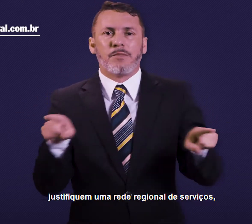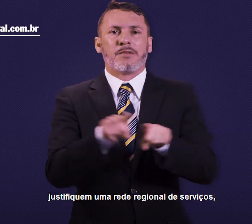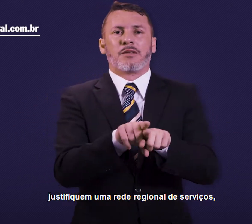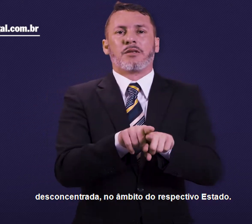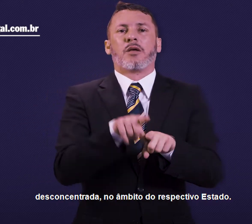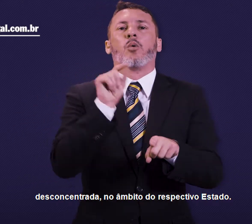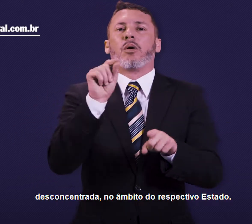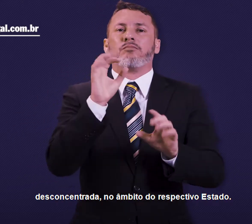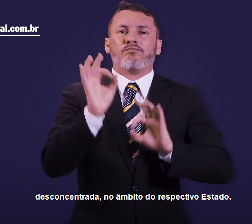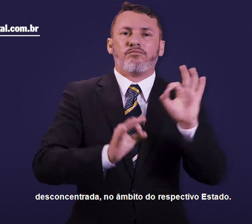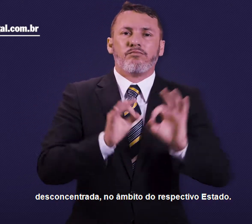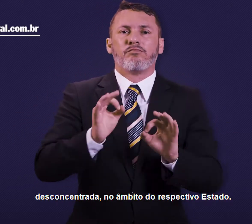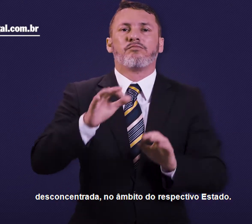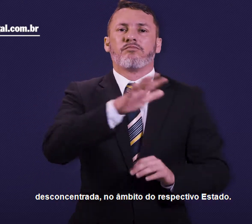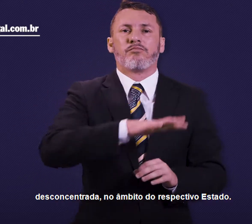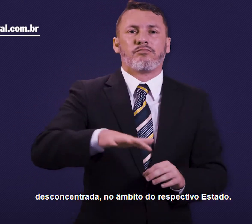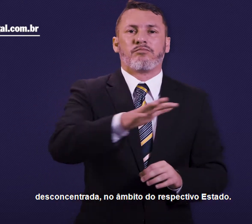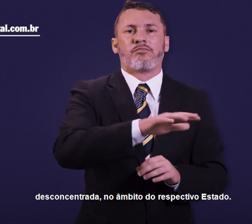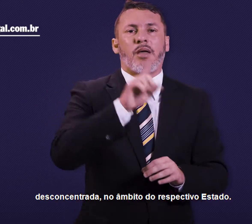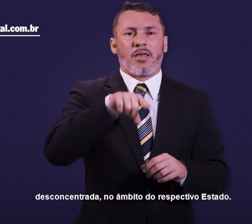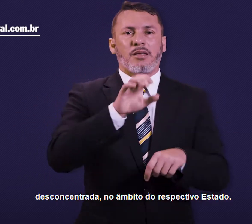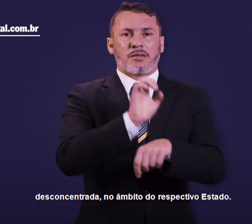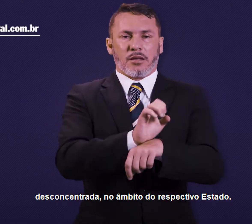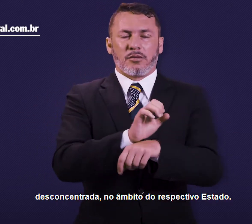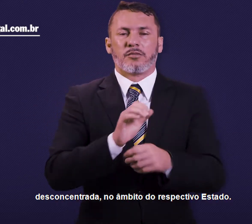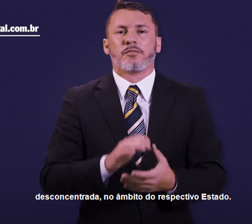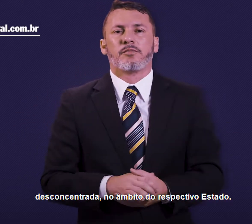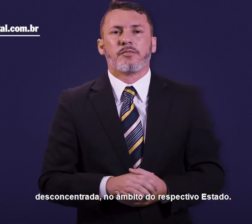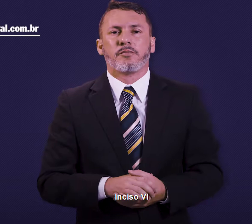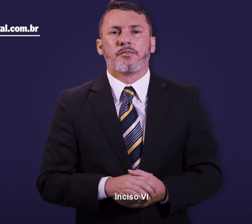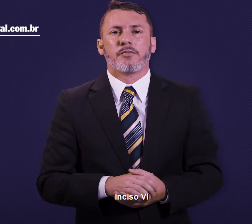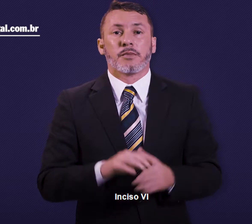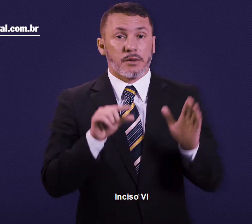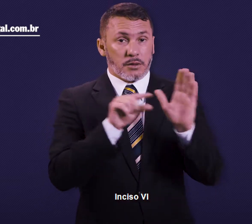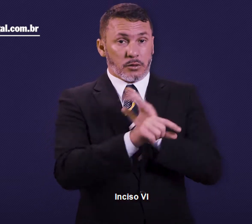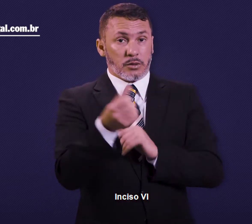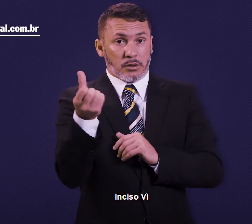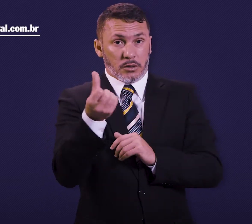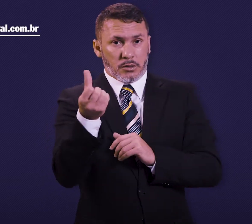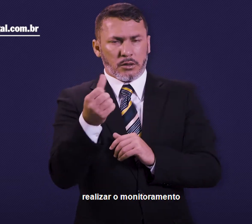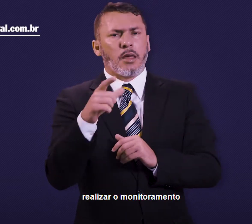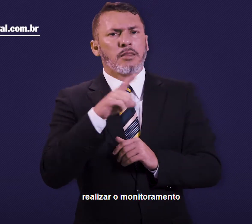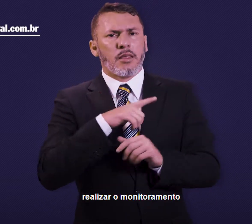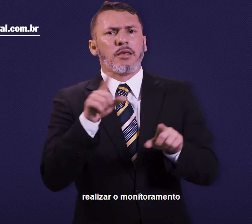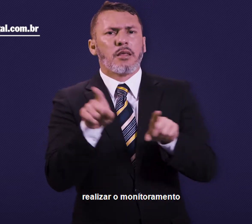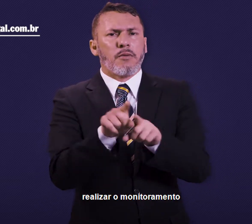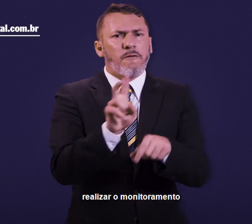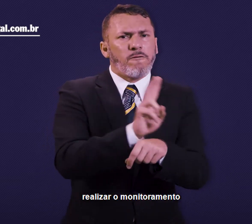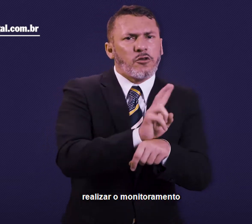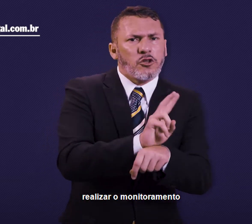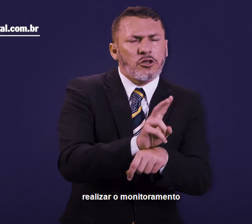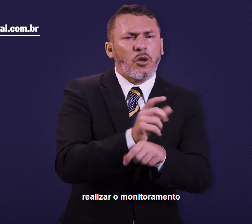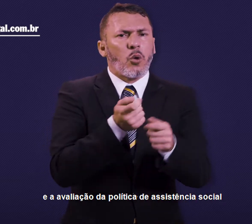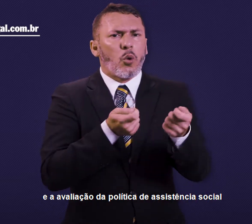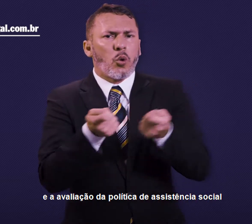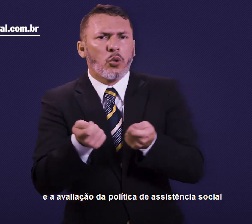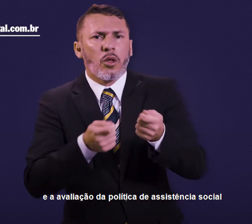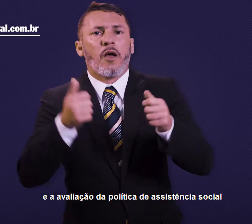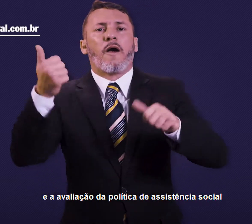serviços desconcentrada no âmbito do respectivo Estado. Inciso 6. Realizar o monitoramento e a avaliação